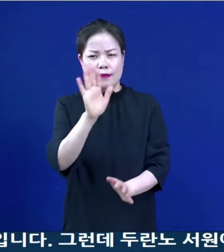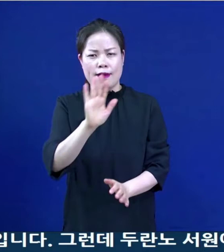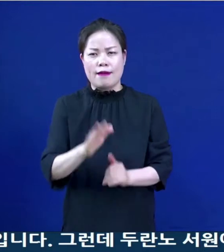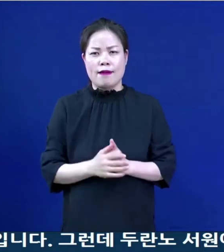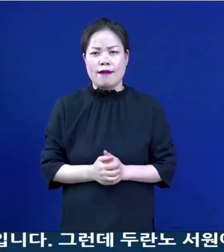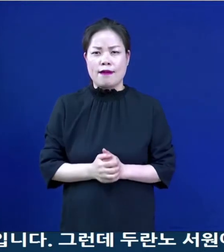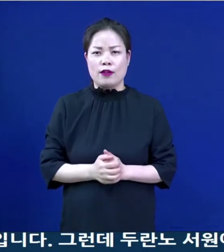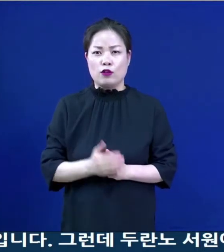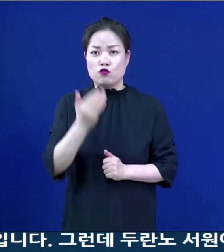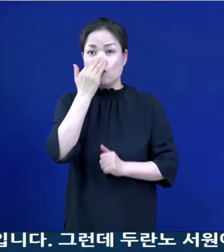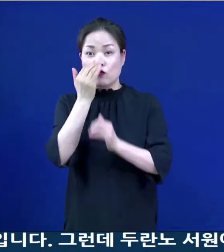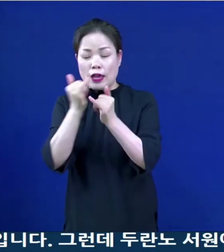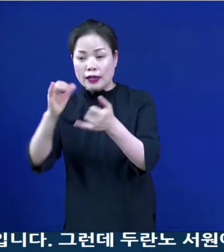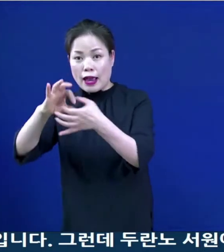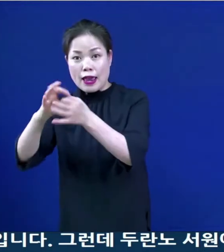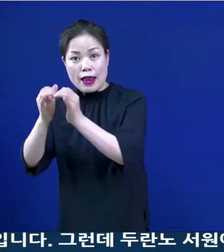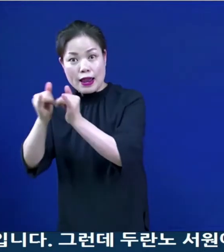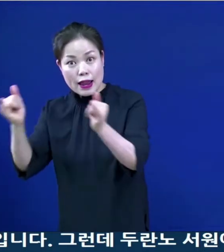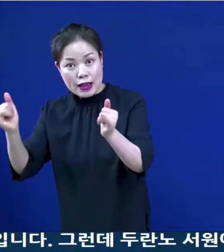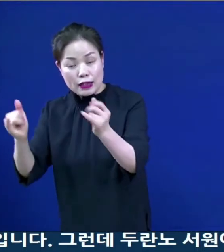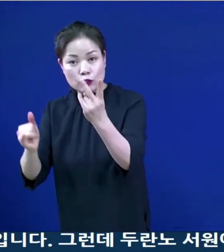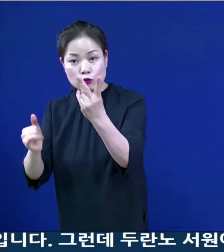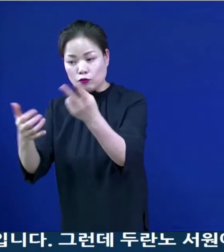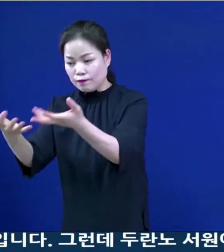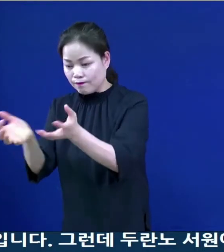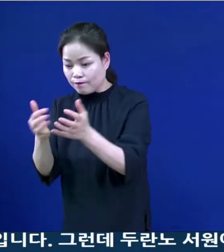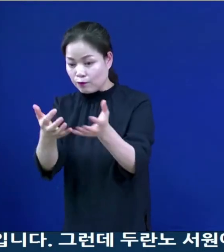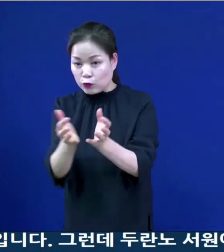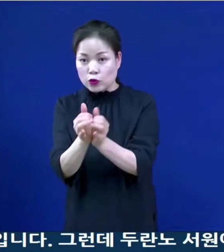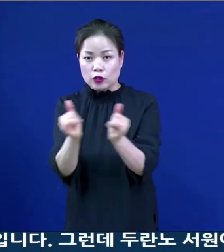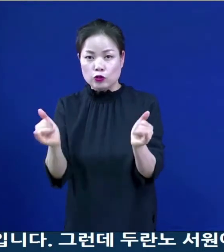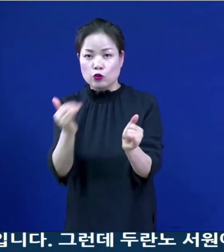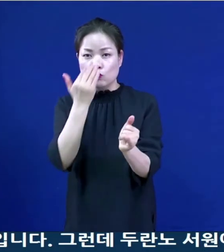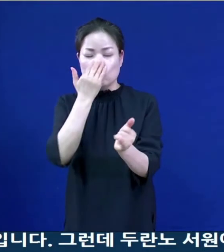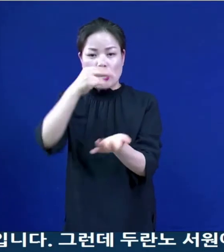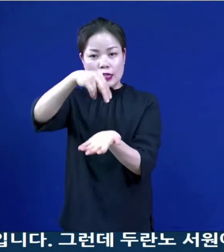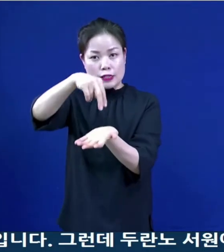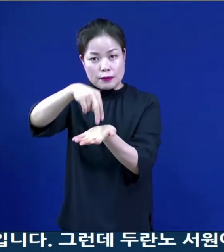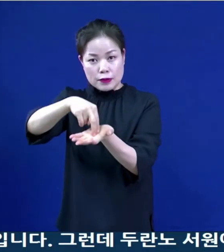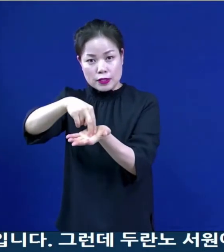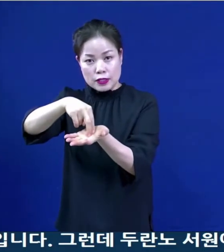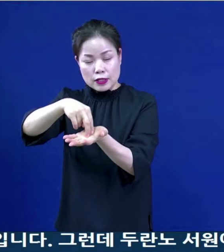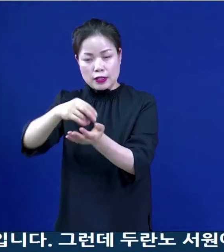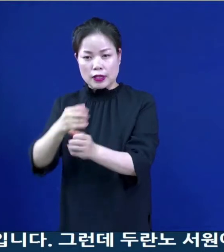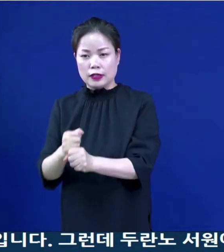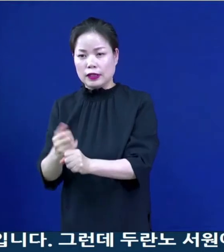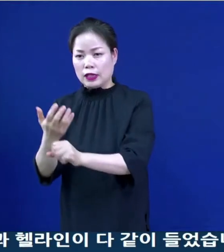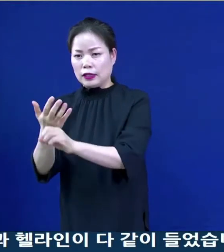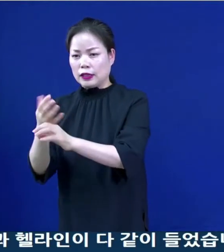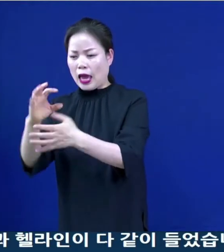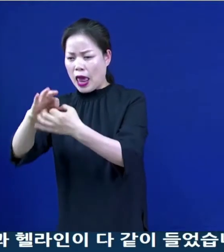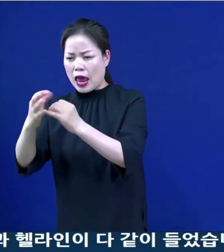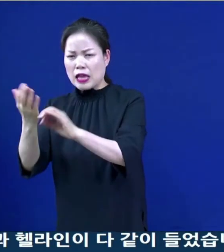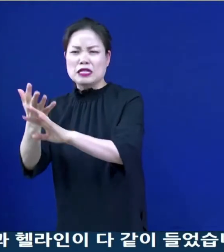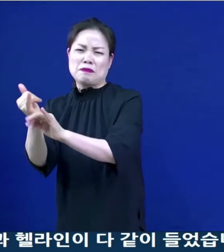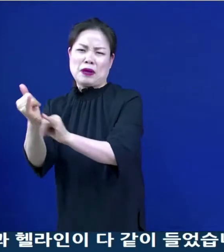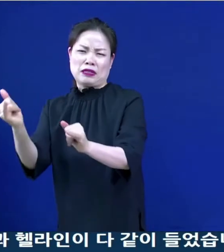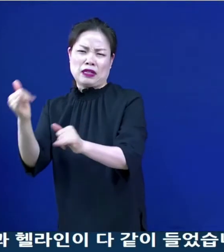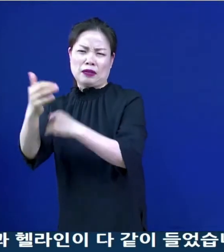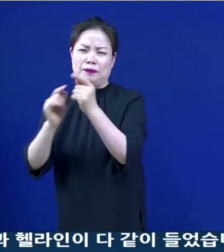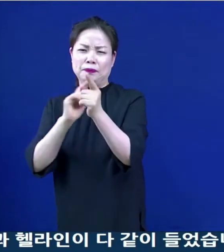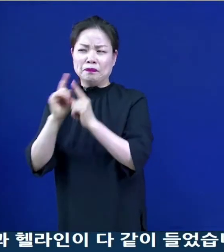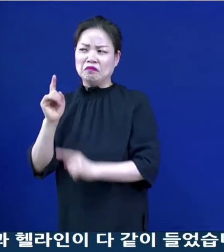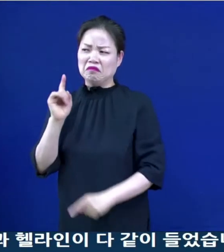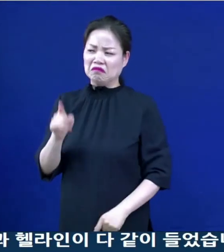겁니다. 유대인과 헬라인 두 그룹 사람들이, 유대인 입장에서는 헬라인은 이방인이었죠. 이방인이 무슨 하나님의